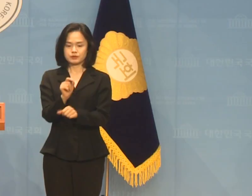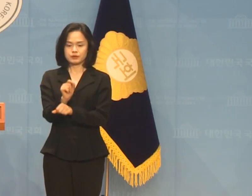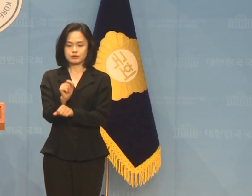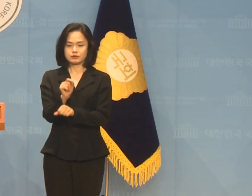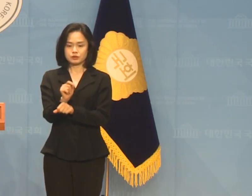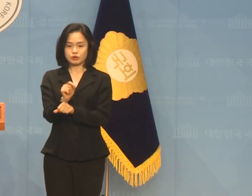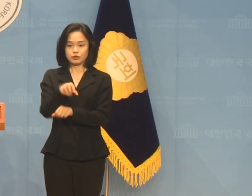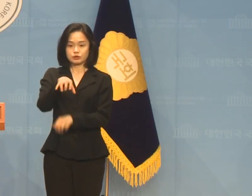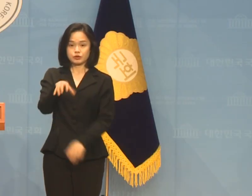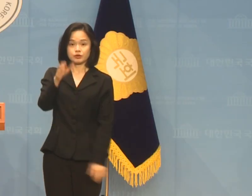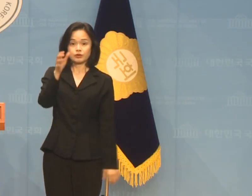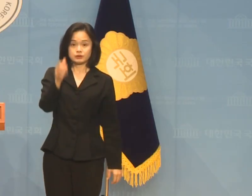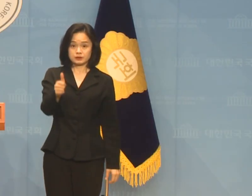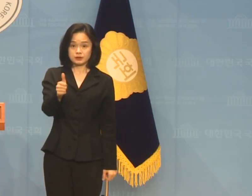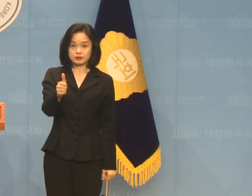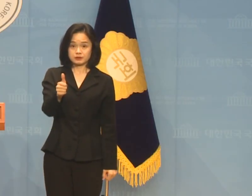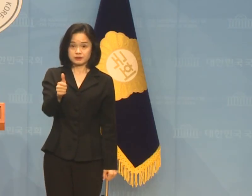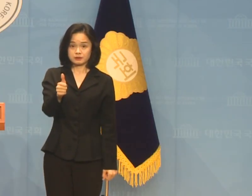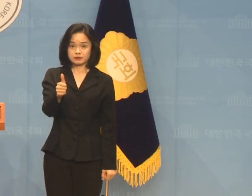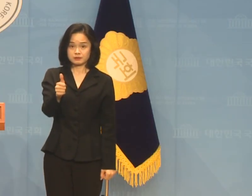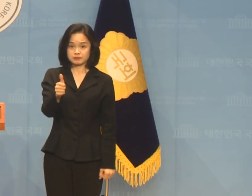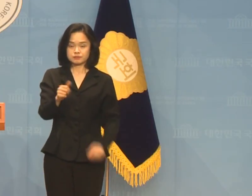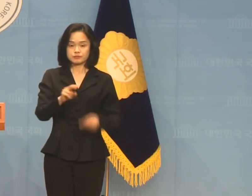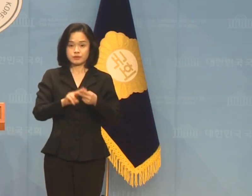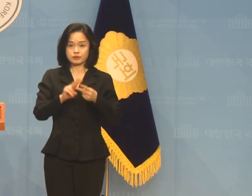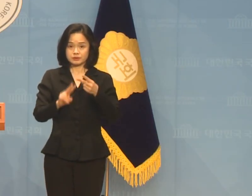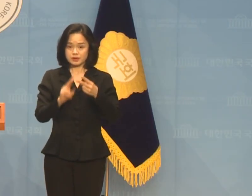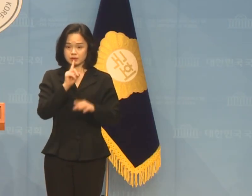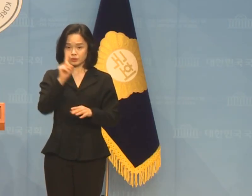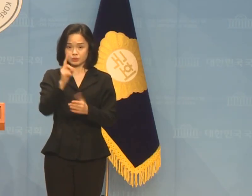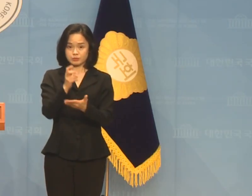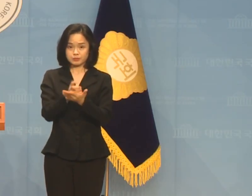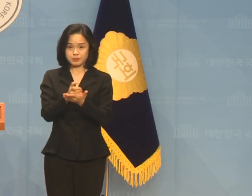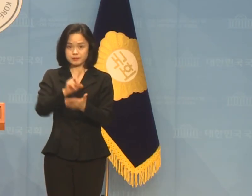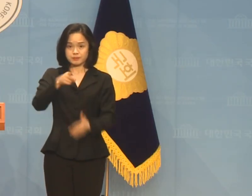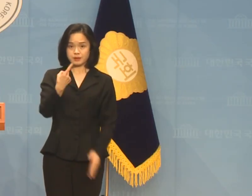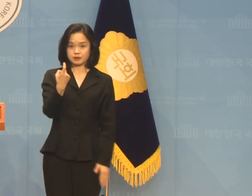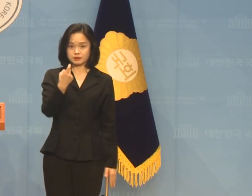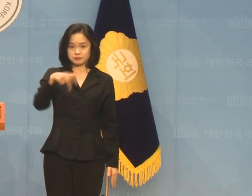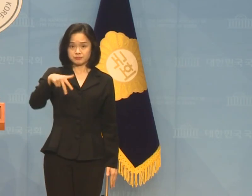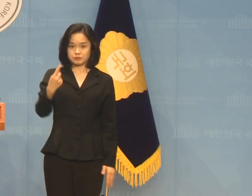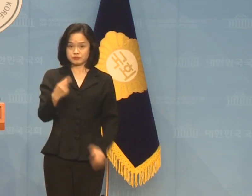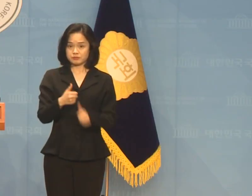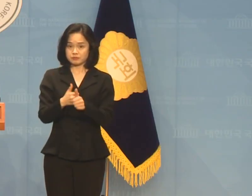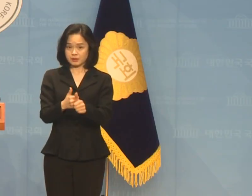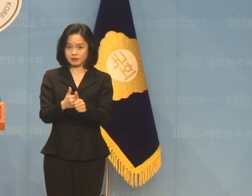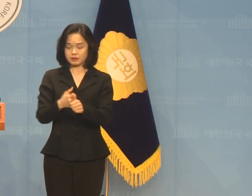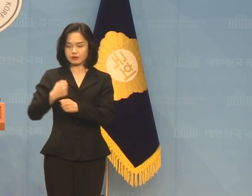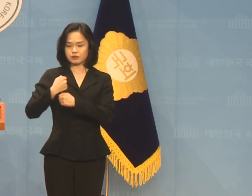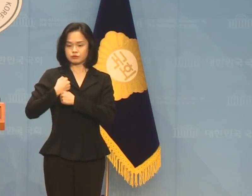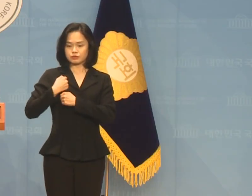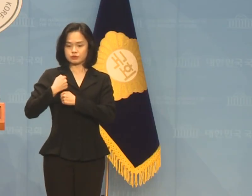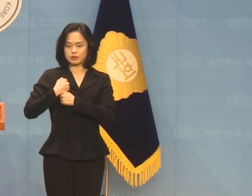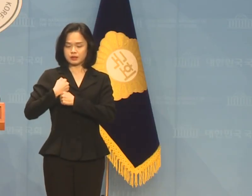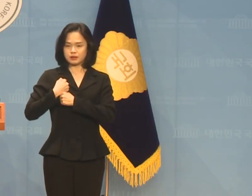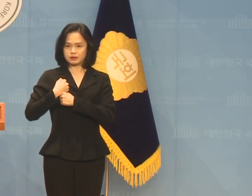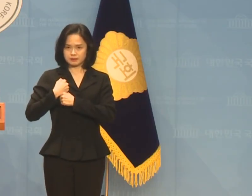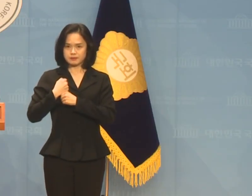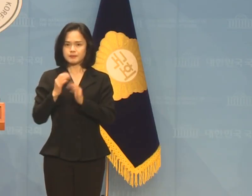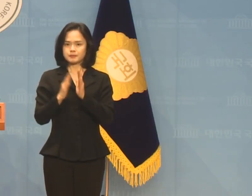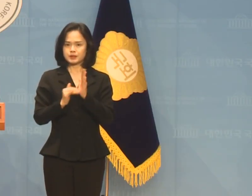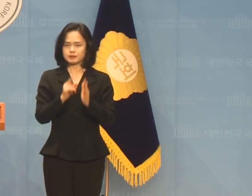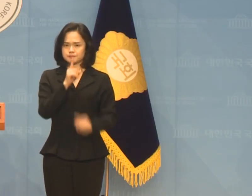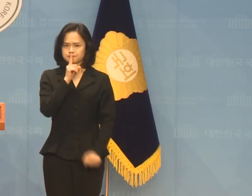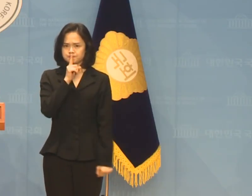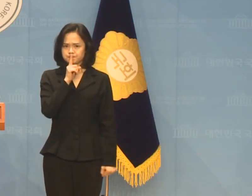법원행정처장은 형사소송법 제110조를 근거로 군사 기밀이 요구되는 장소에서